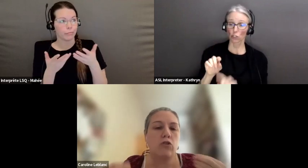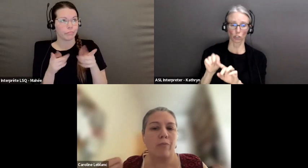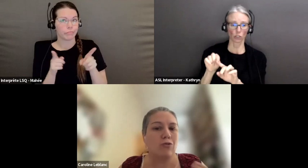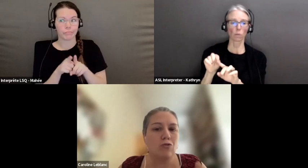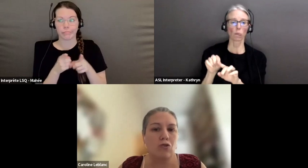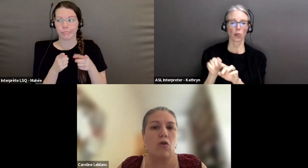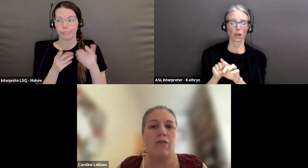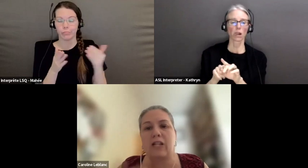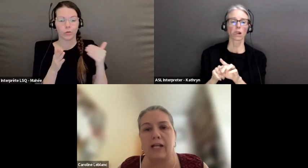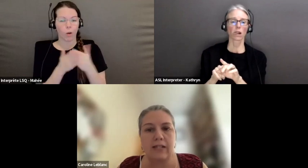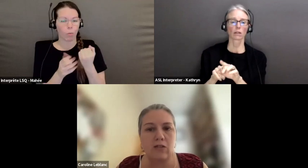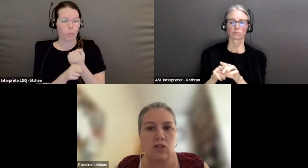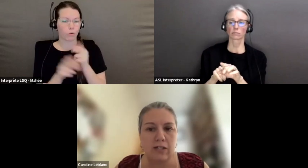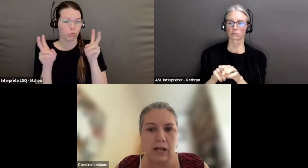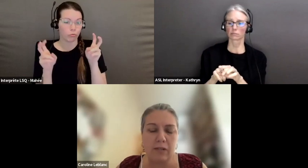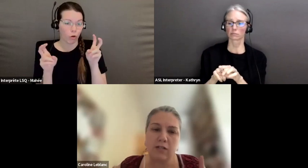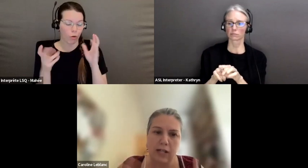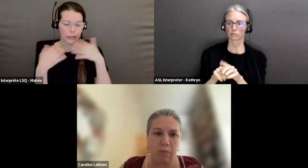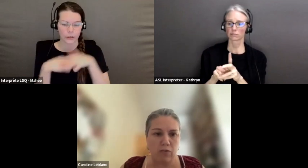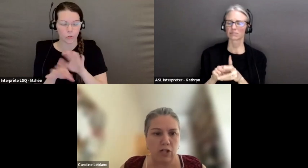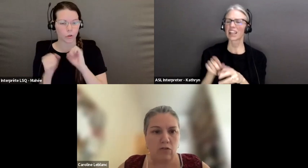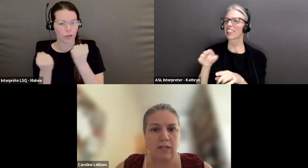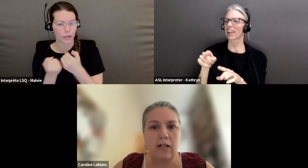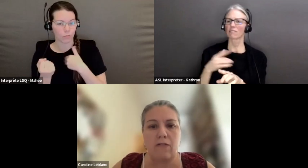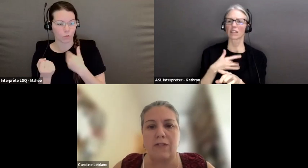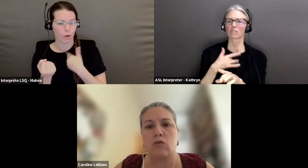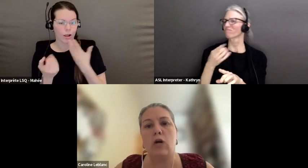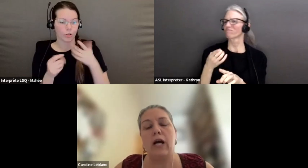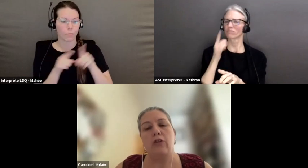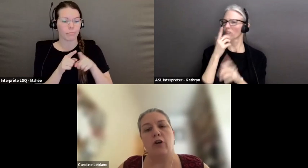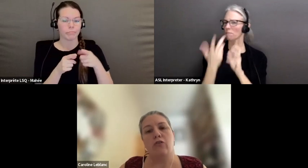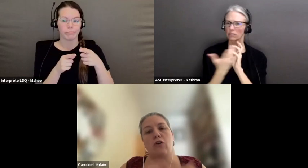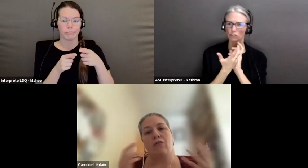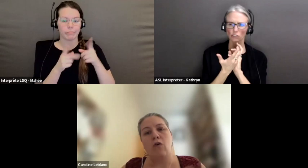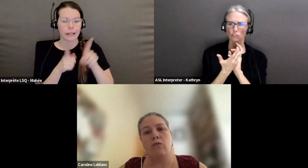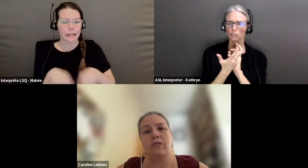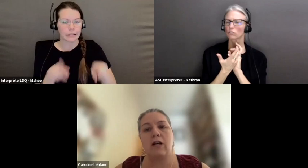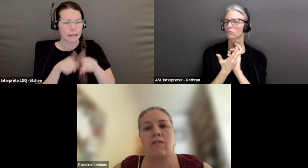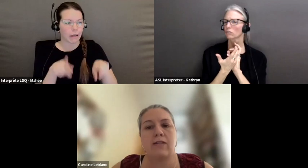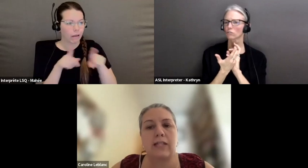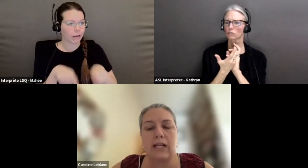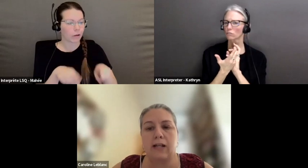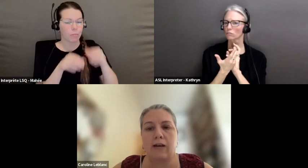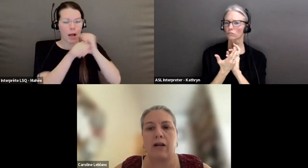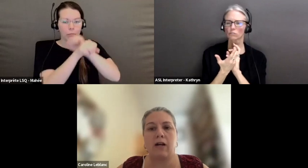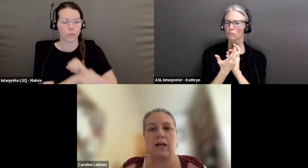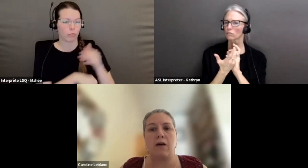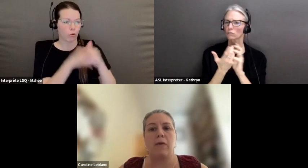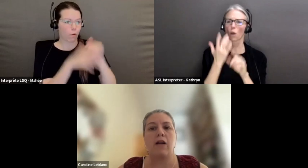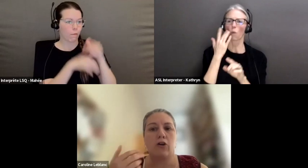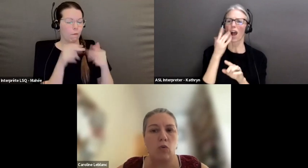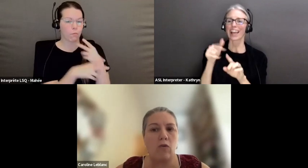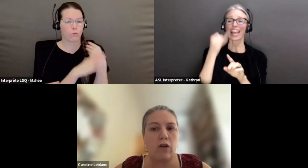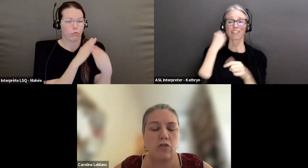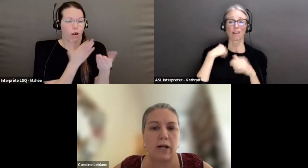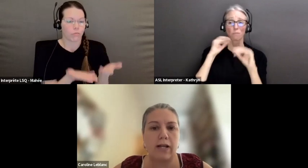une contre-production, en fait, à l'insertion sociale parce que ça les plonge dans un cercle vicieux. D'autres vont aussi revendiquer à travers les campements